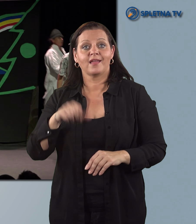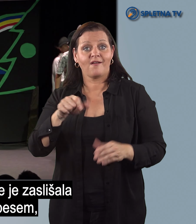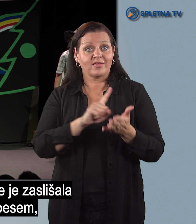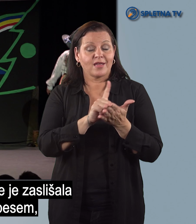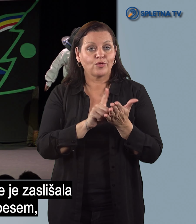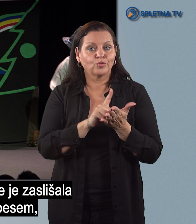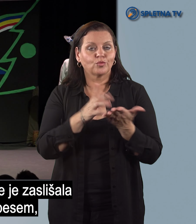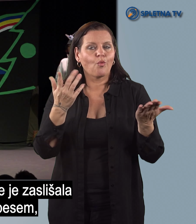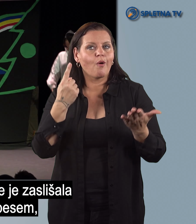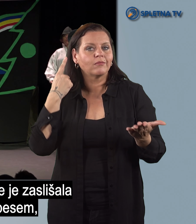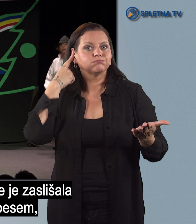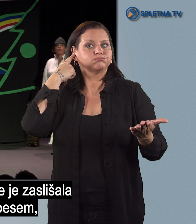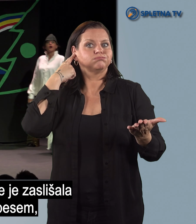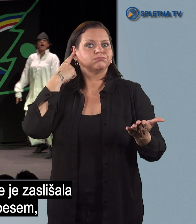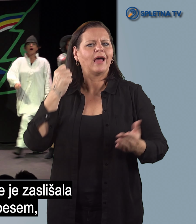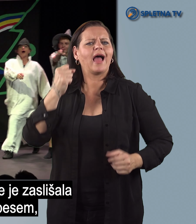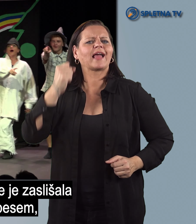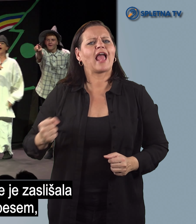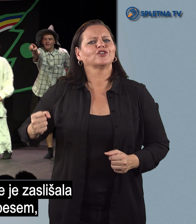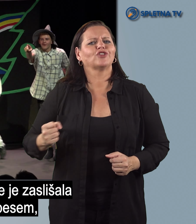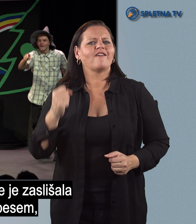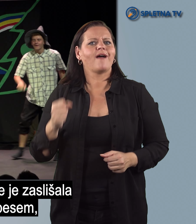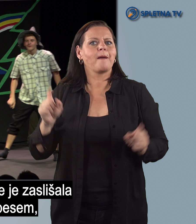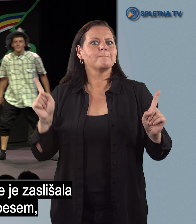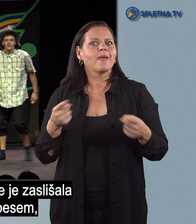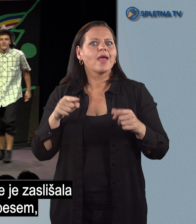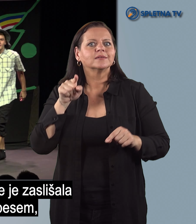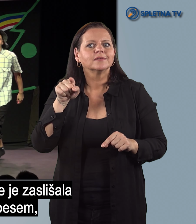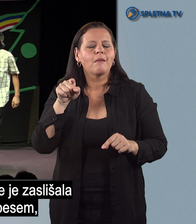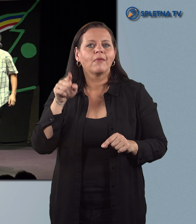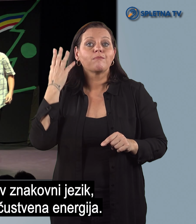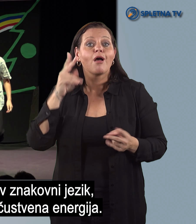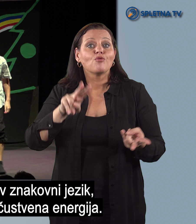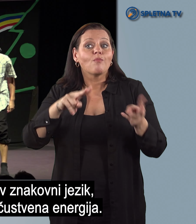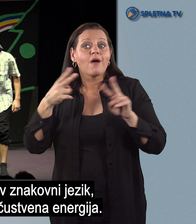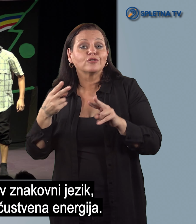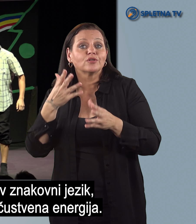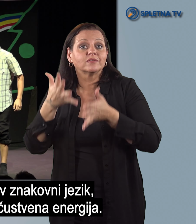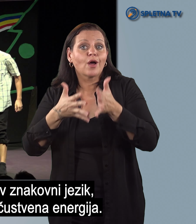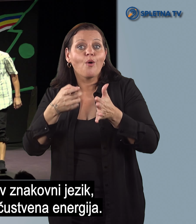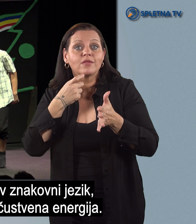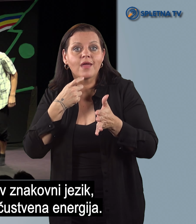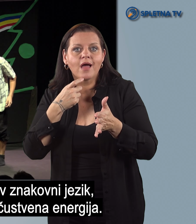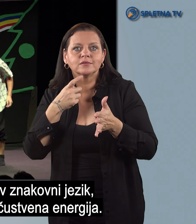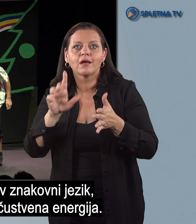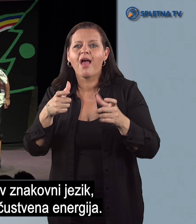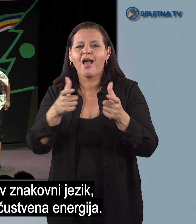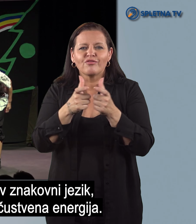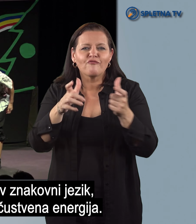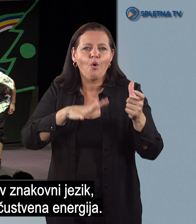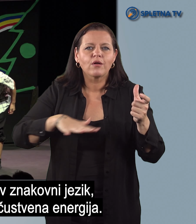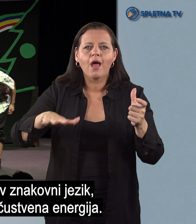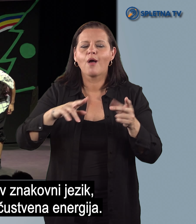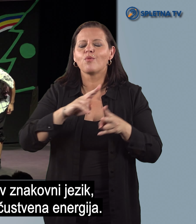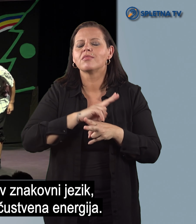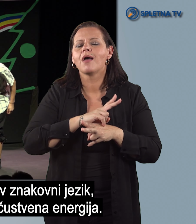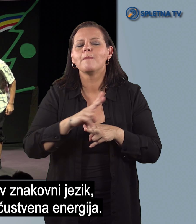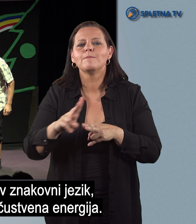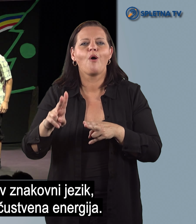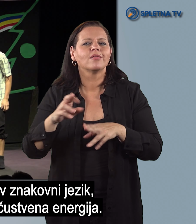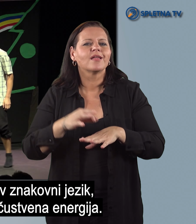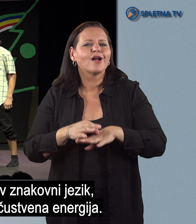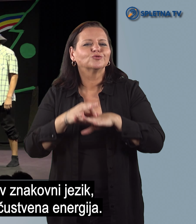V trenutku, ko se je zaslišala Kekčeva pesem, ki je bila tolmačena v znakovni jezik, je dvorano napolnila čustvena